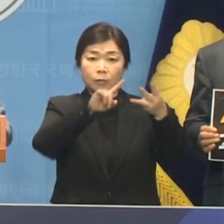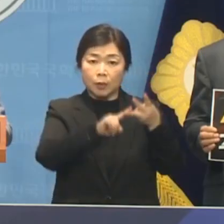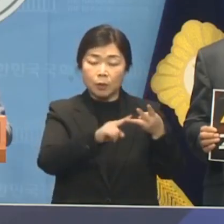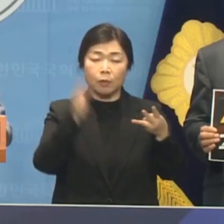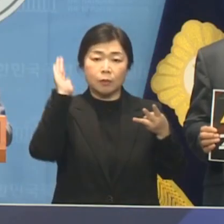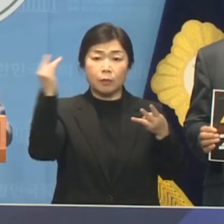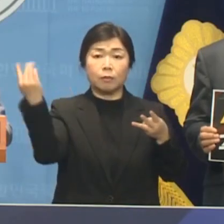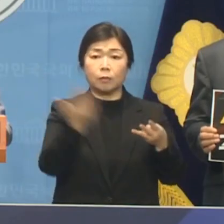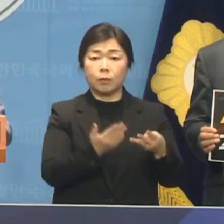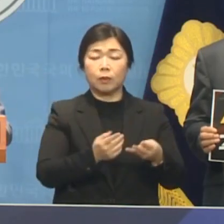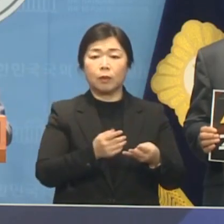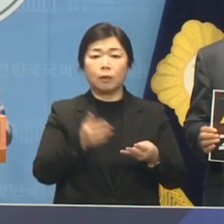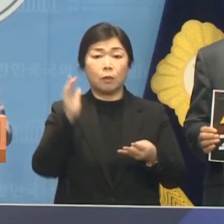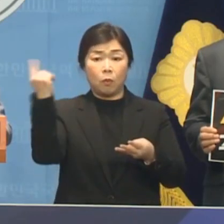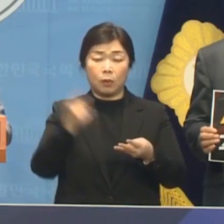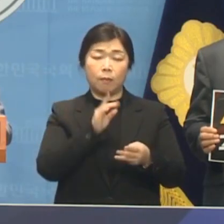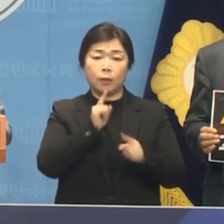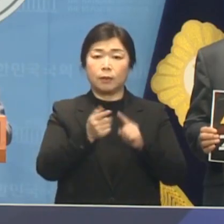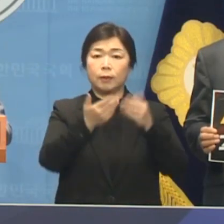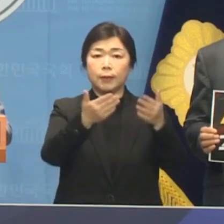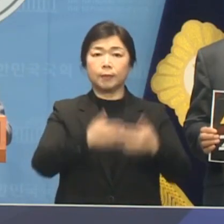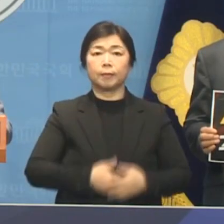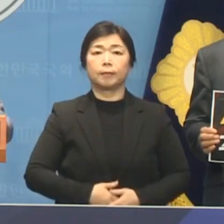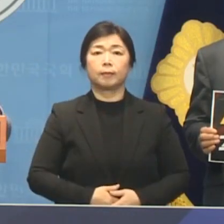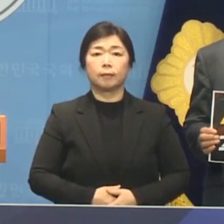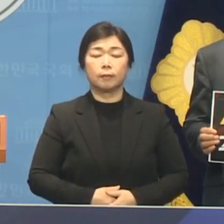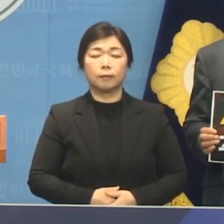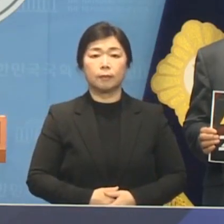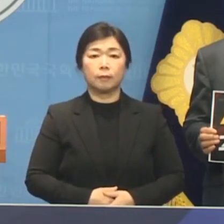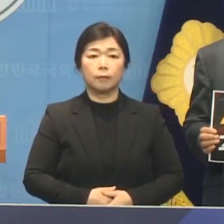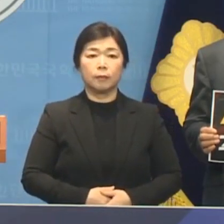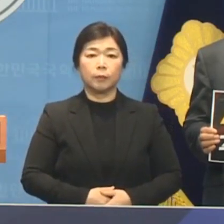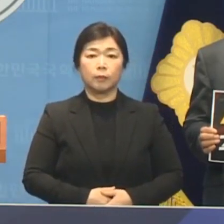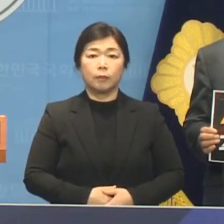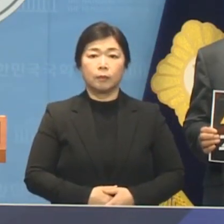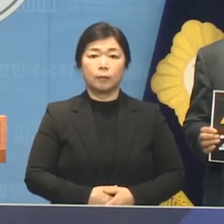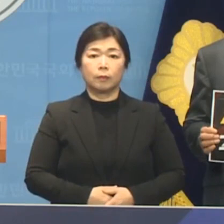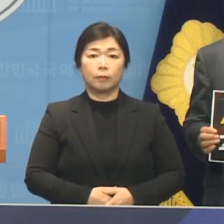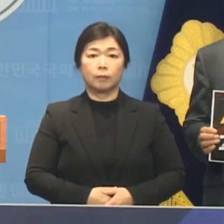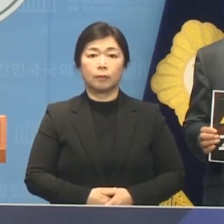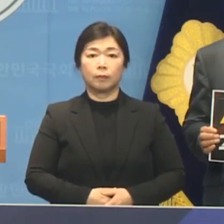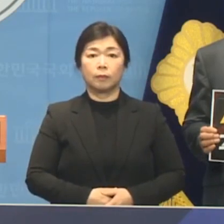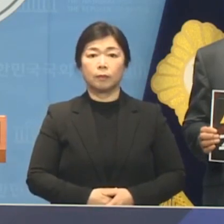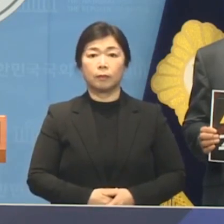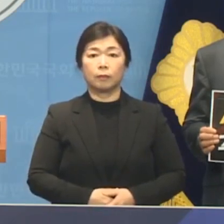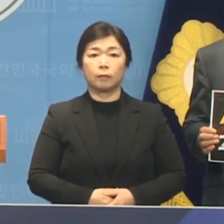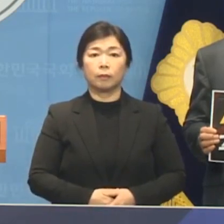연거푸 나오셔서 발언해 주시겠습니다.